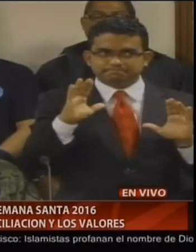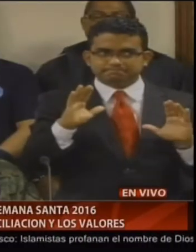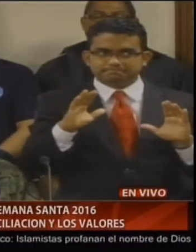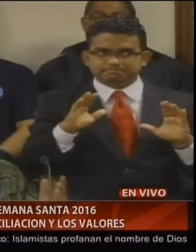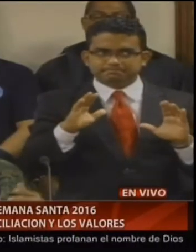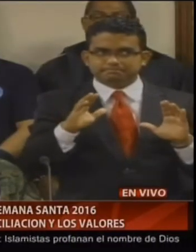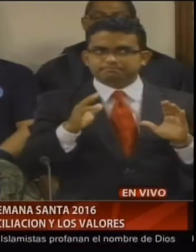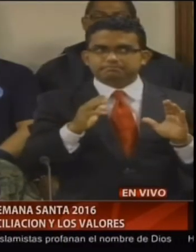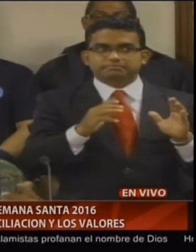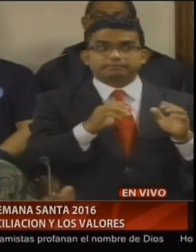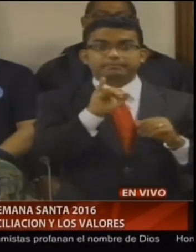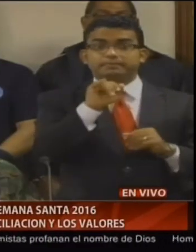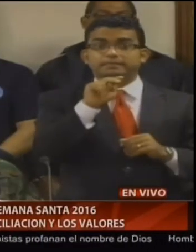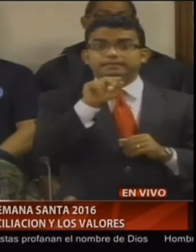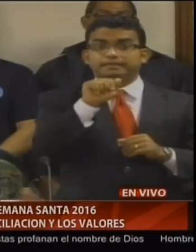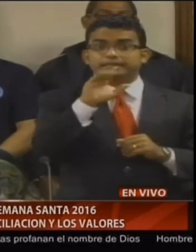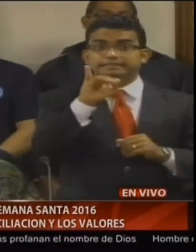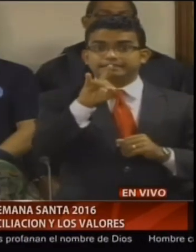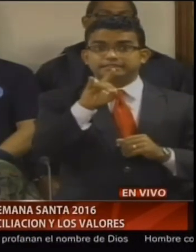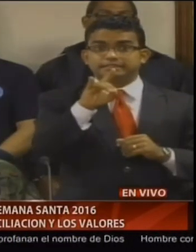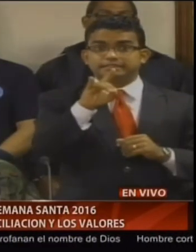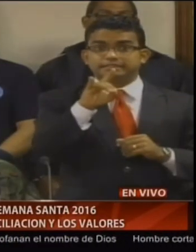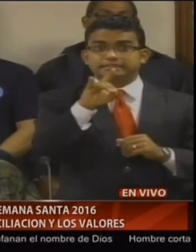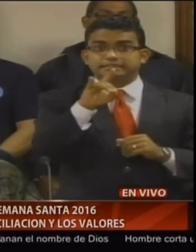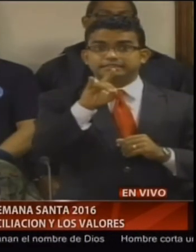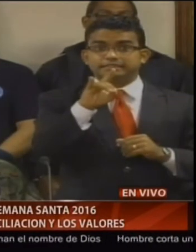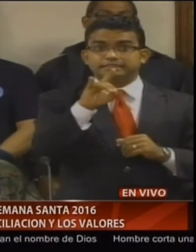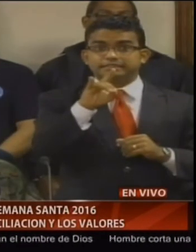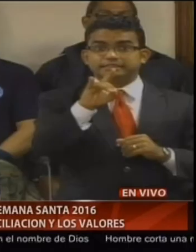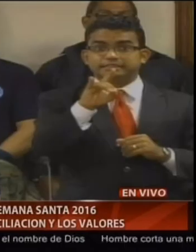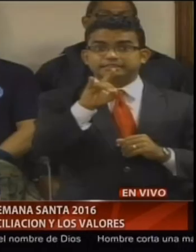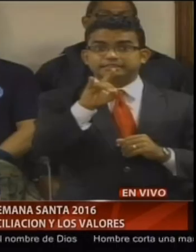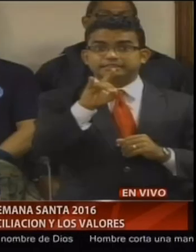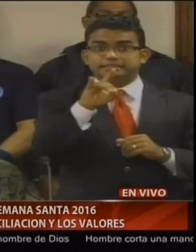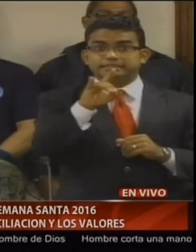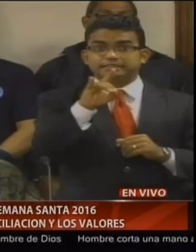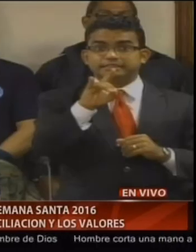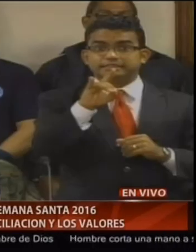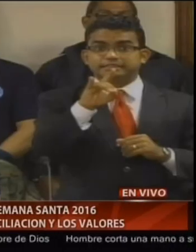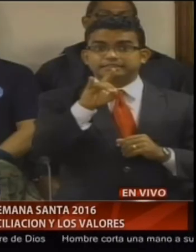así, sino que el INACI nos certifica y...